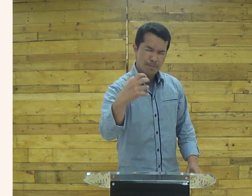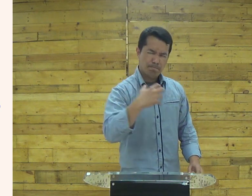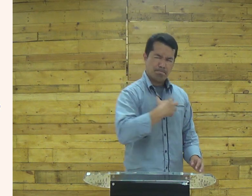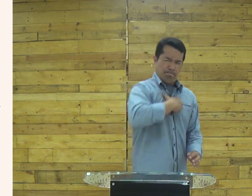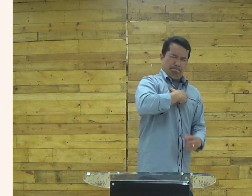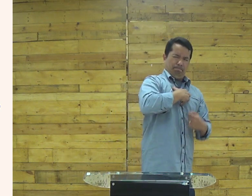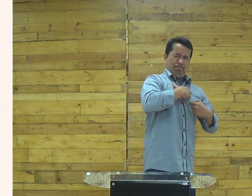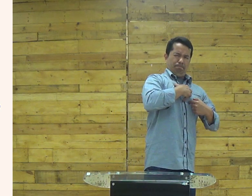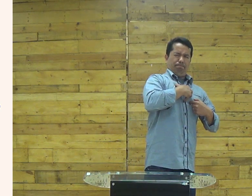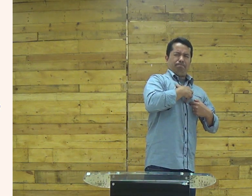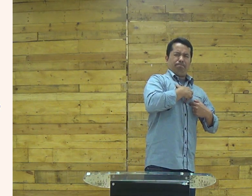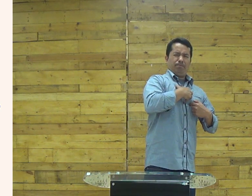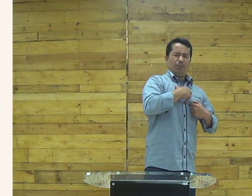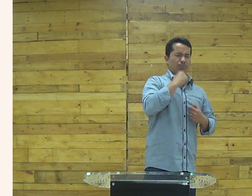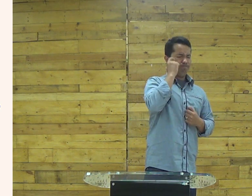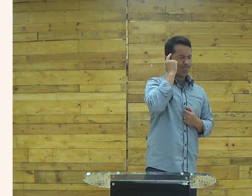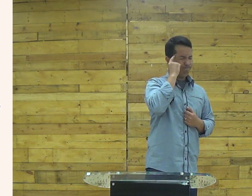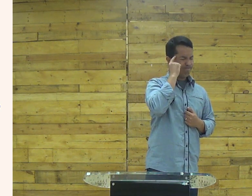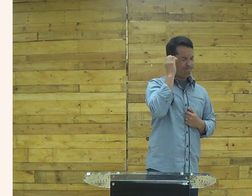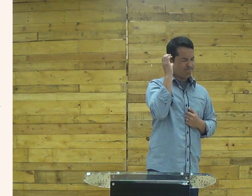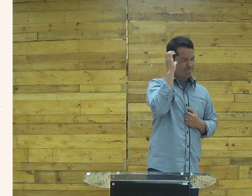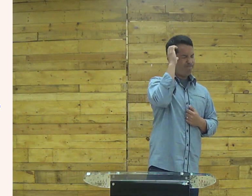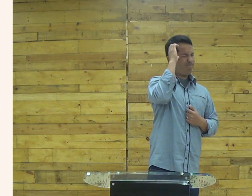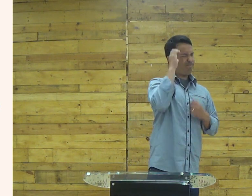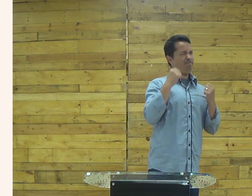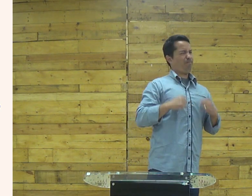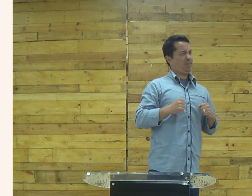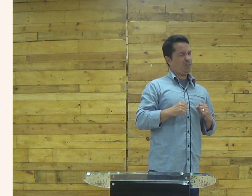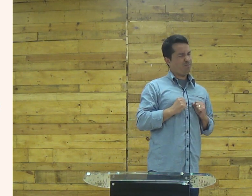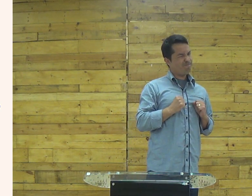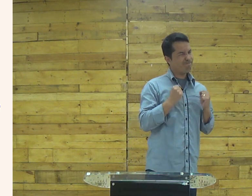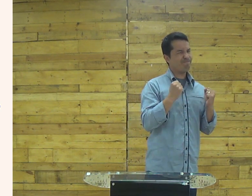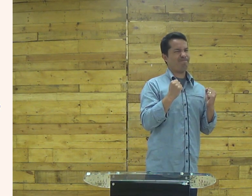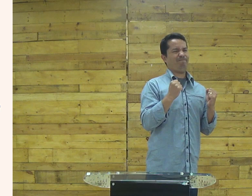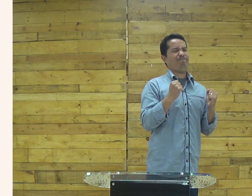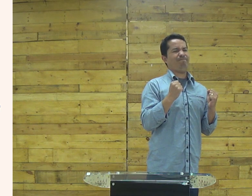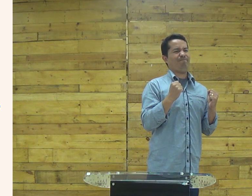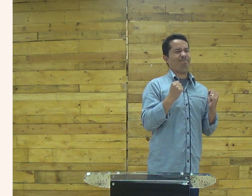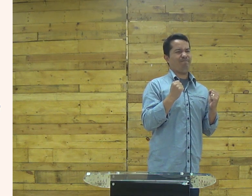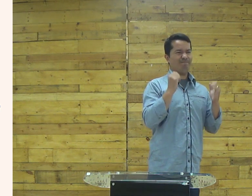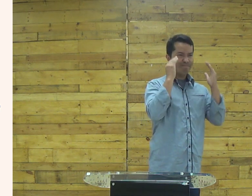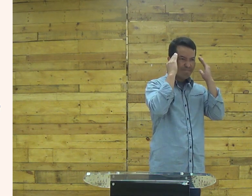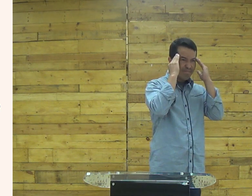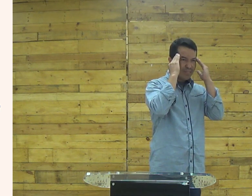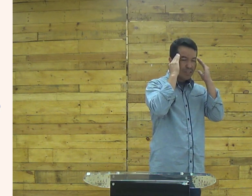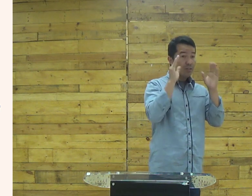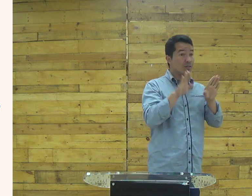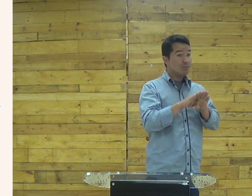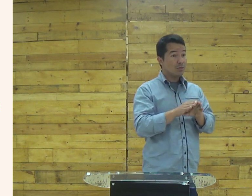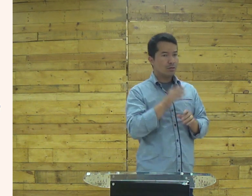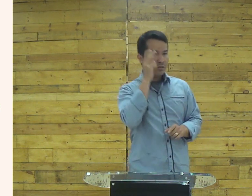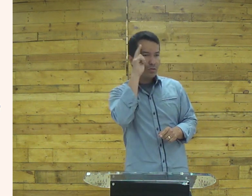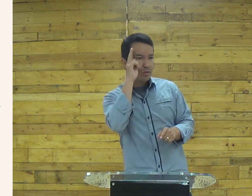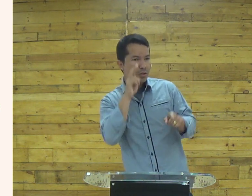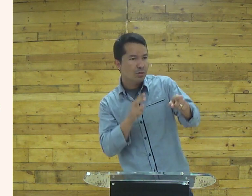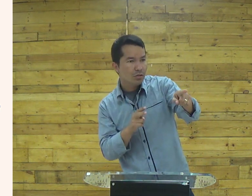história tocou a minha vida. E eu fiquei pensando, puxa vida, que